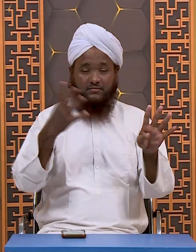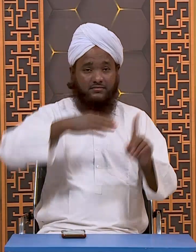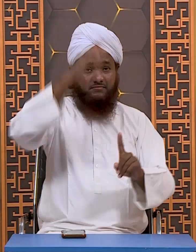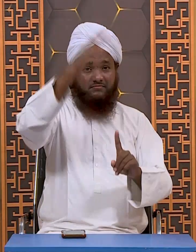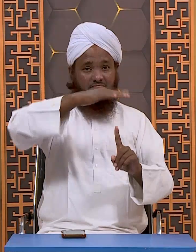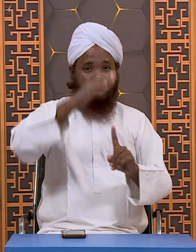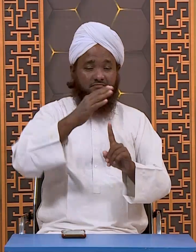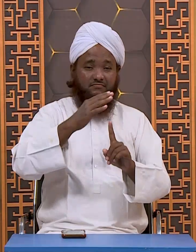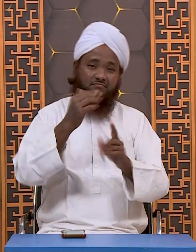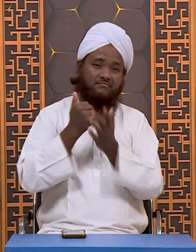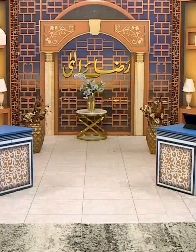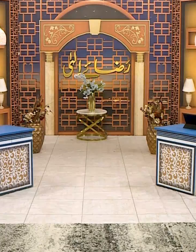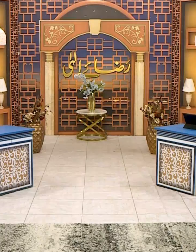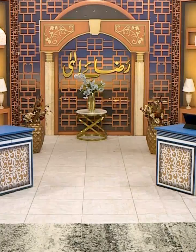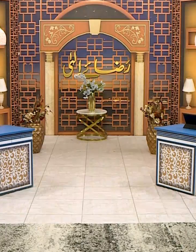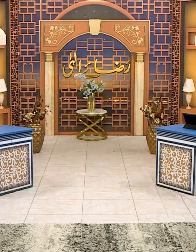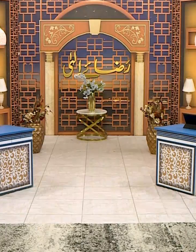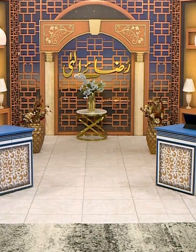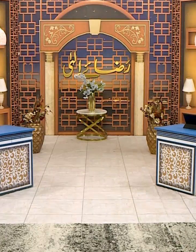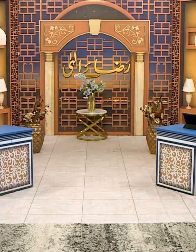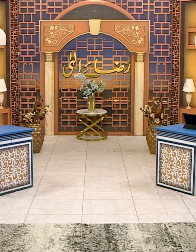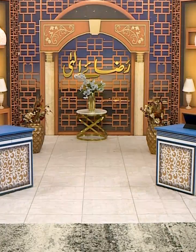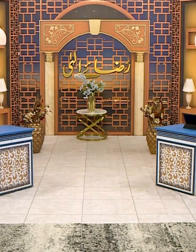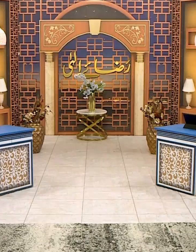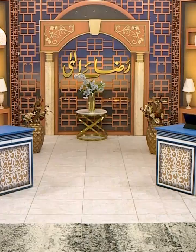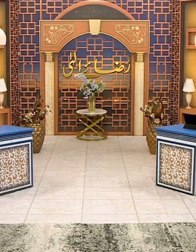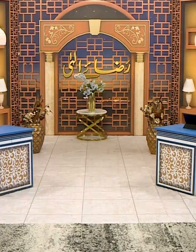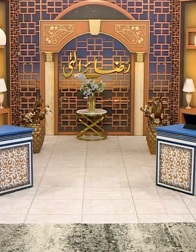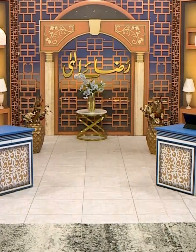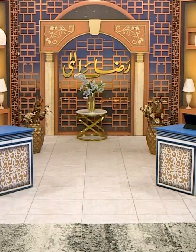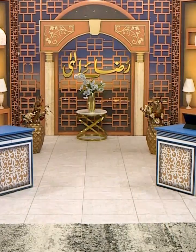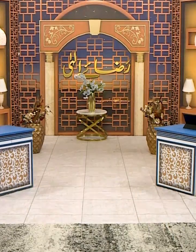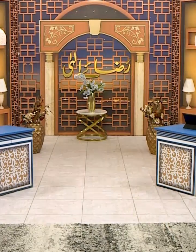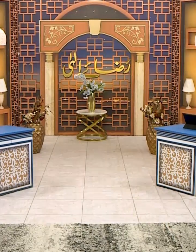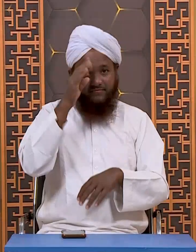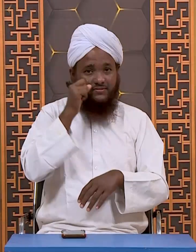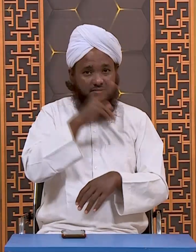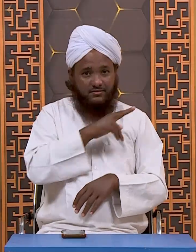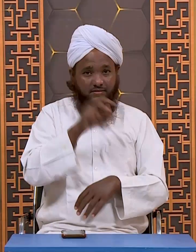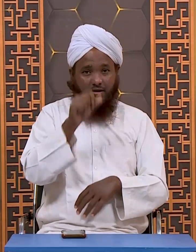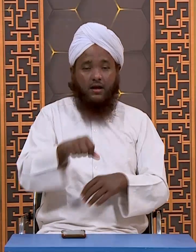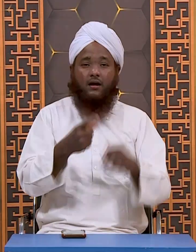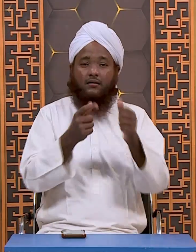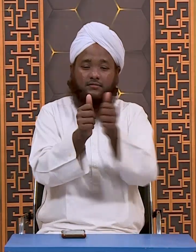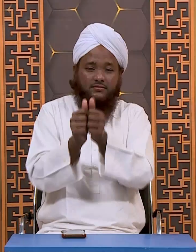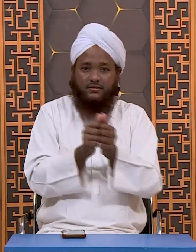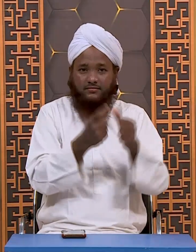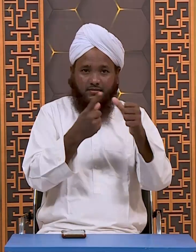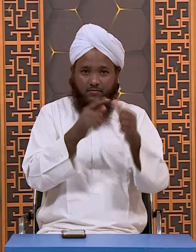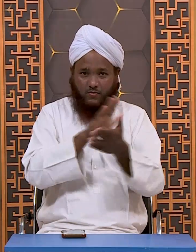بھیجتے ہیں۔ سبحان اللہ، یہ کتنی پیاری فضیلت ہے پیارے پیارے اسلامی بھائیوں۔ اسی طرح حضرت ابو ہریرہ رضی اللہ تعالی عنہ سے